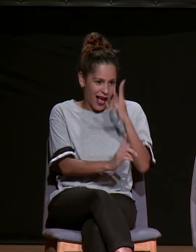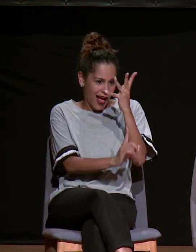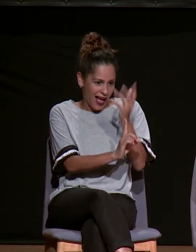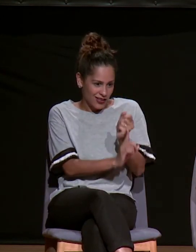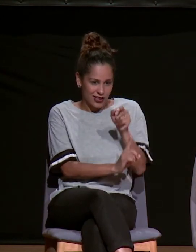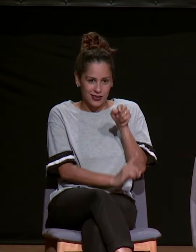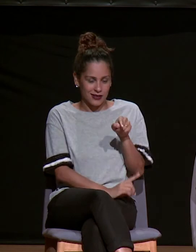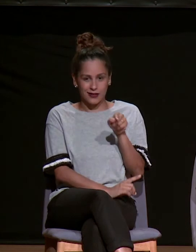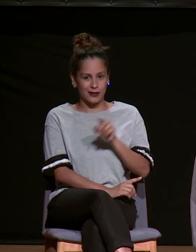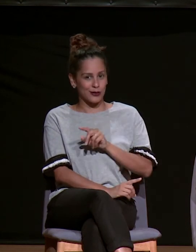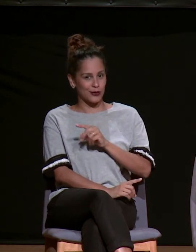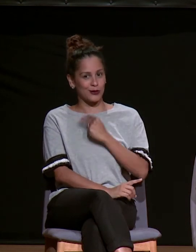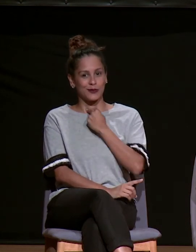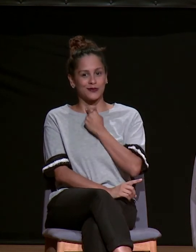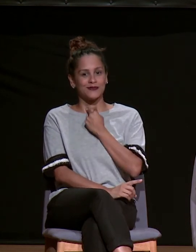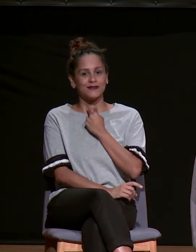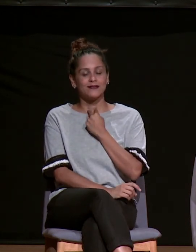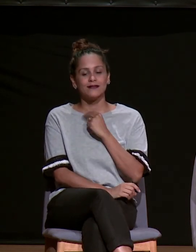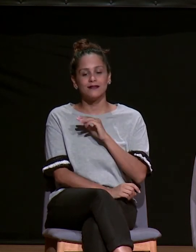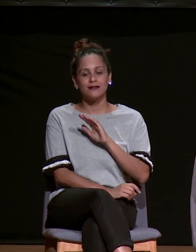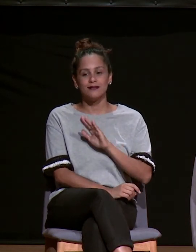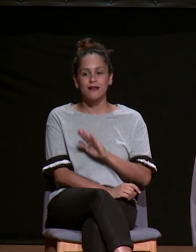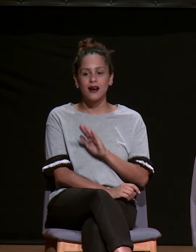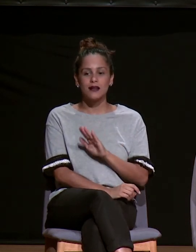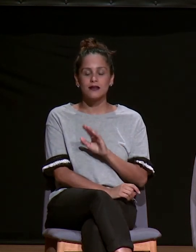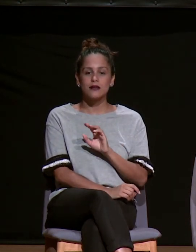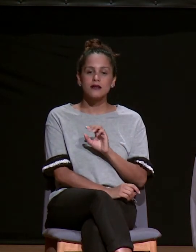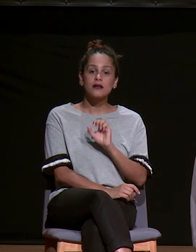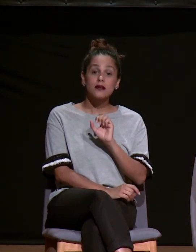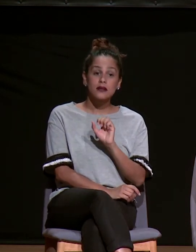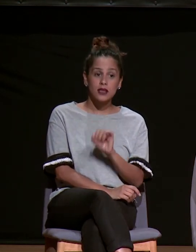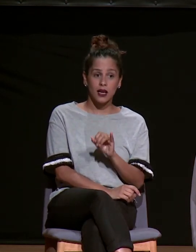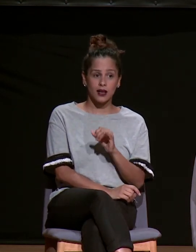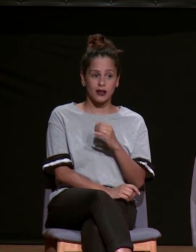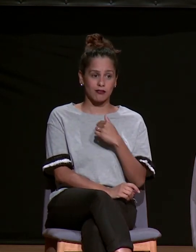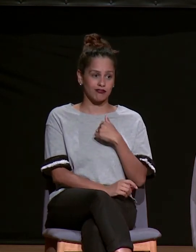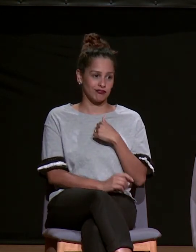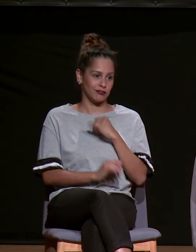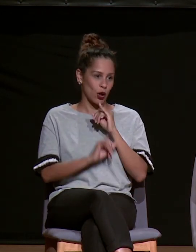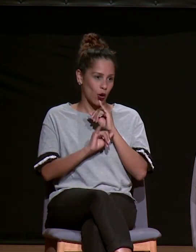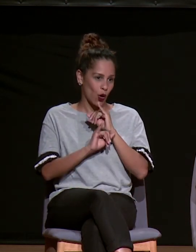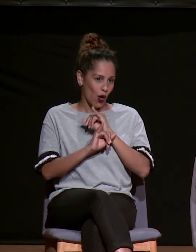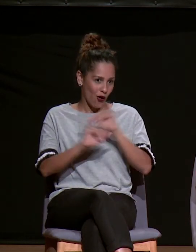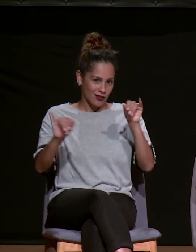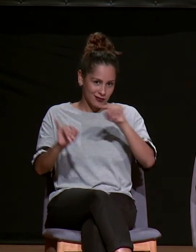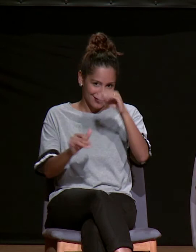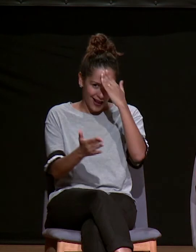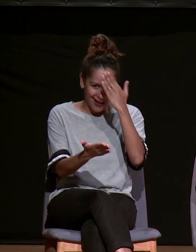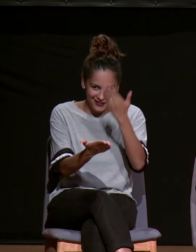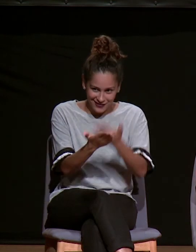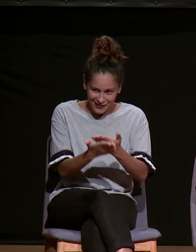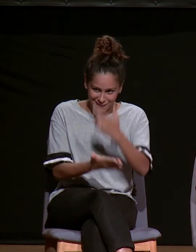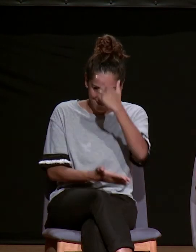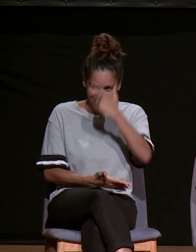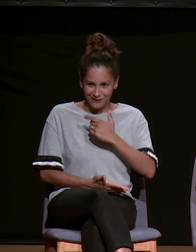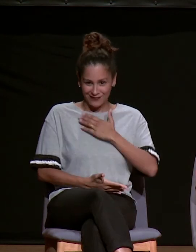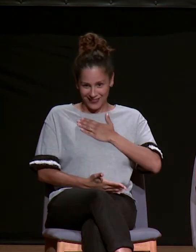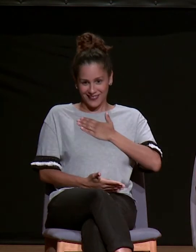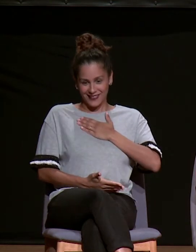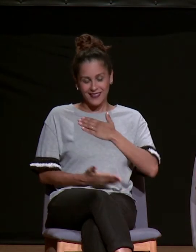Mas se eu puder contar isso e vocês acreditarem em mim, a ideia